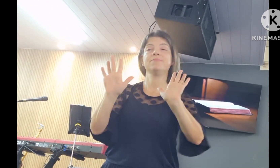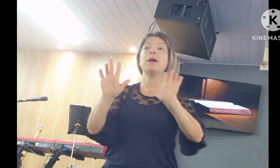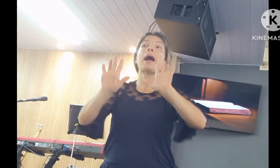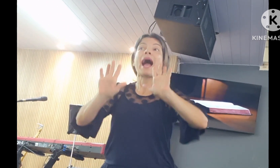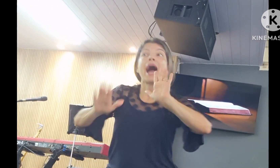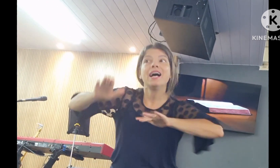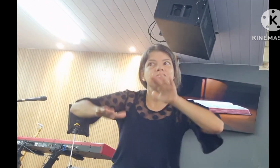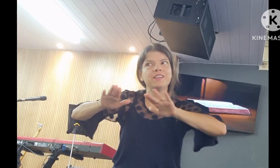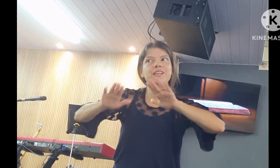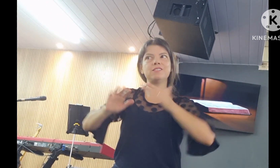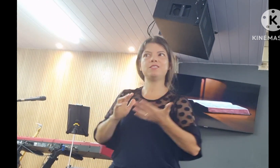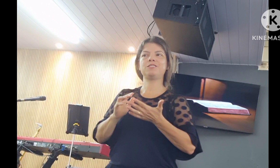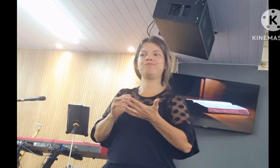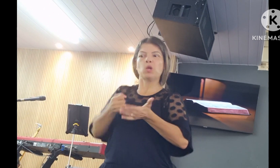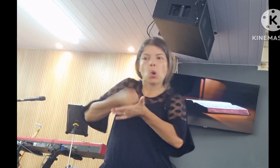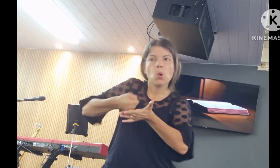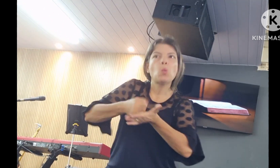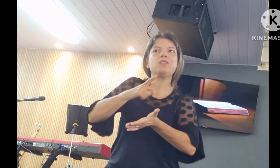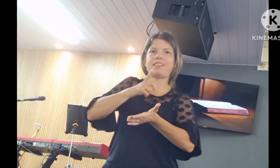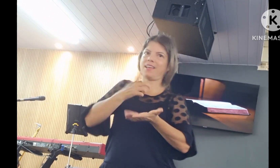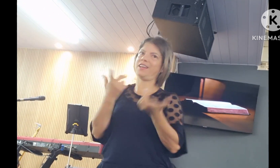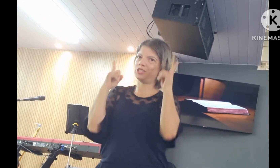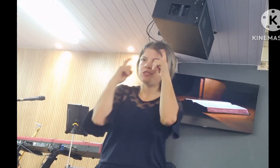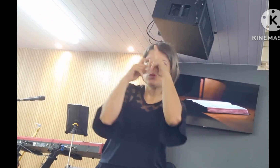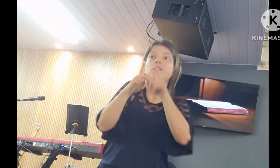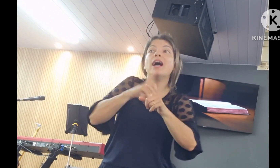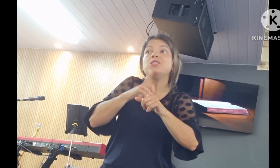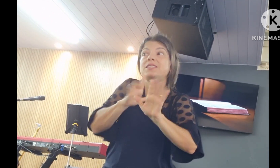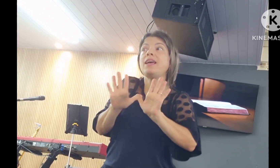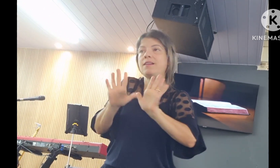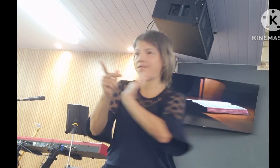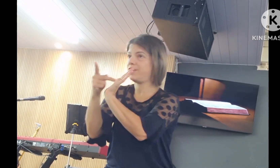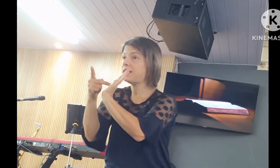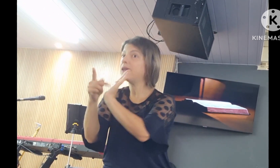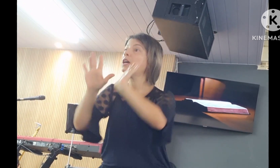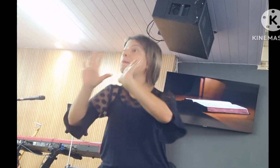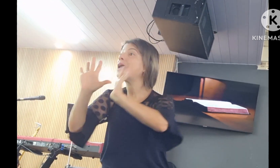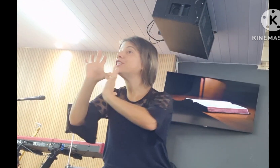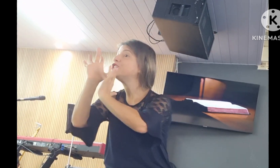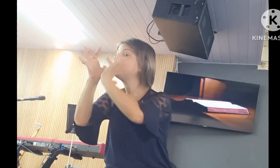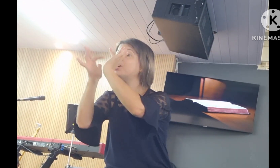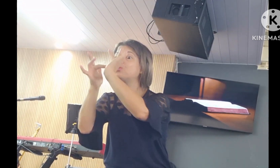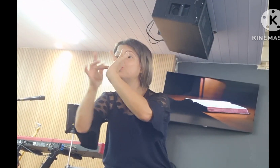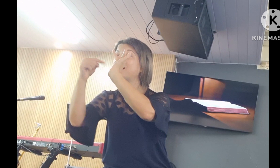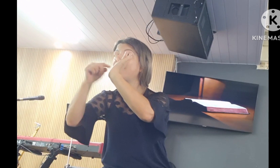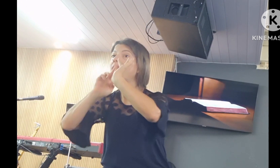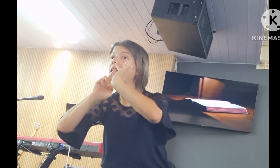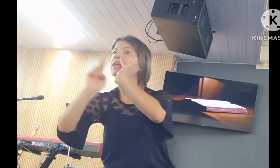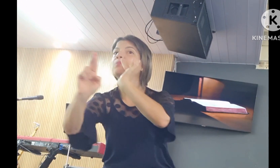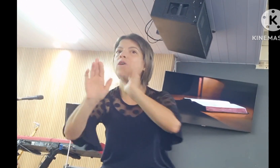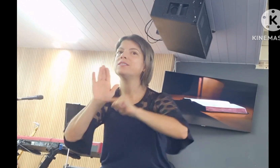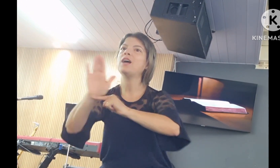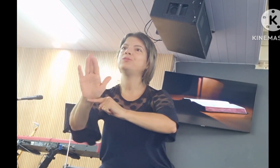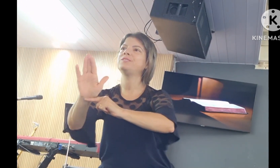você não vai receber diagnósticos difíceis. Eu estou dizendo que Cristo é a resposta para a